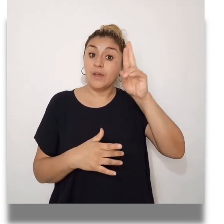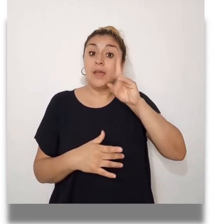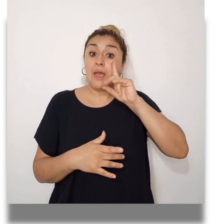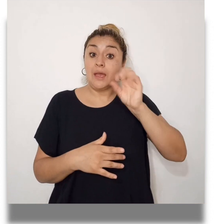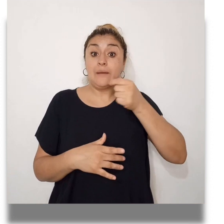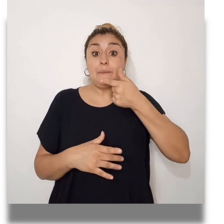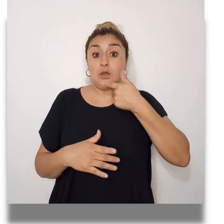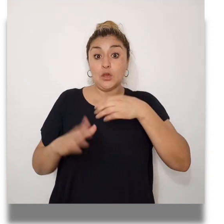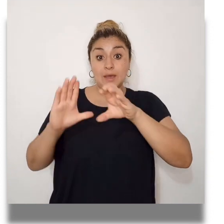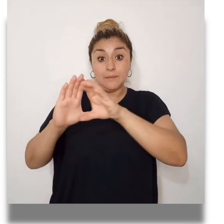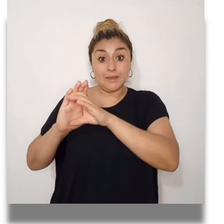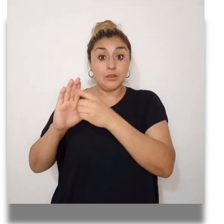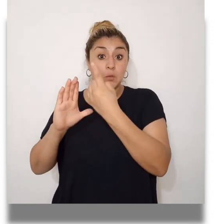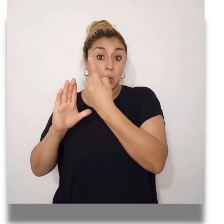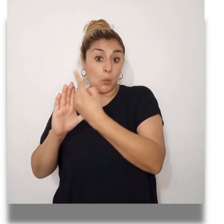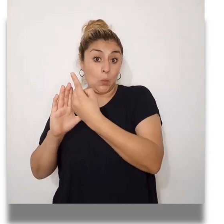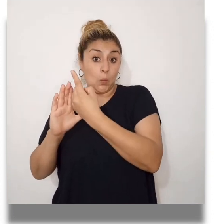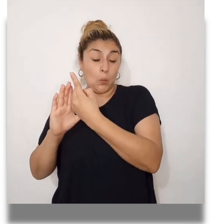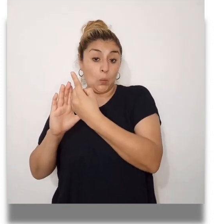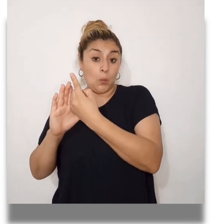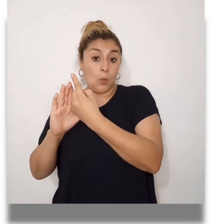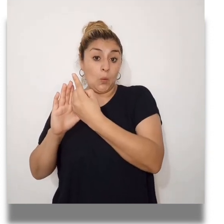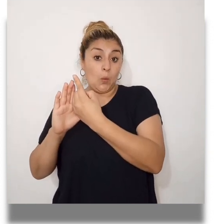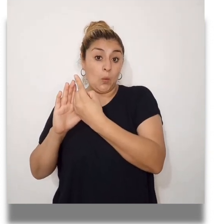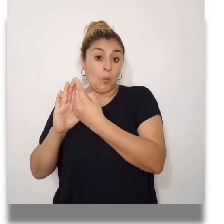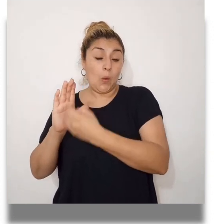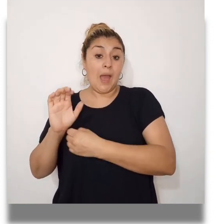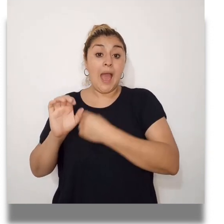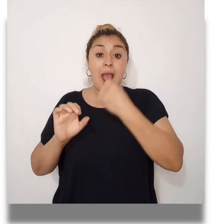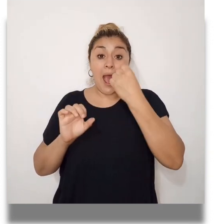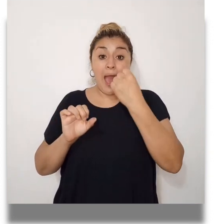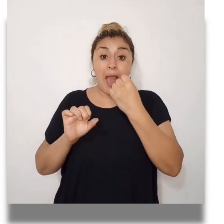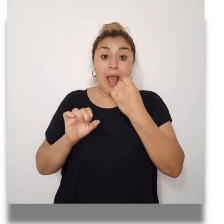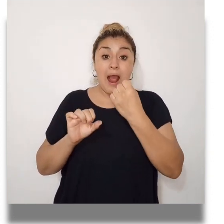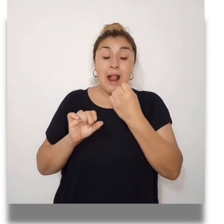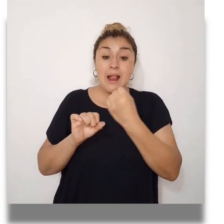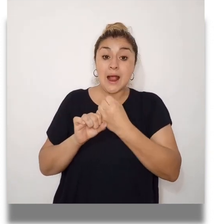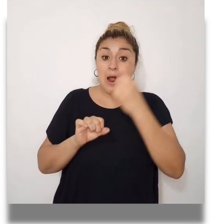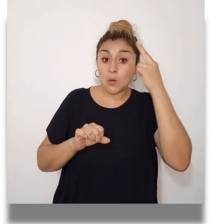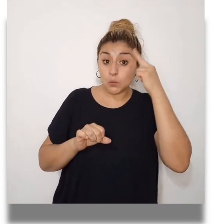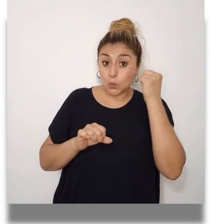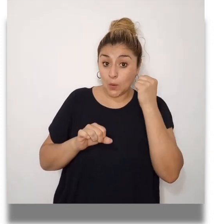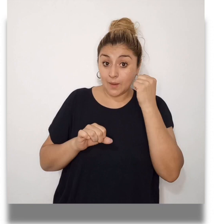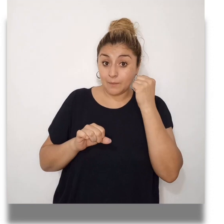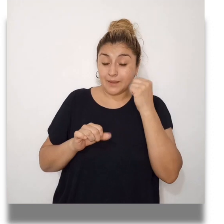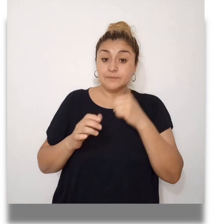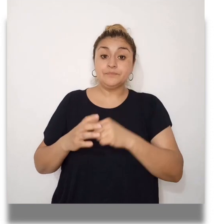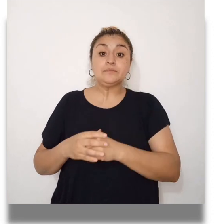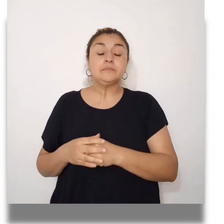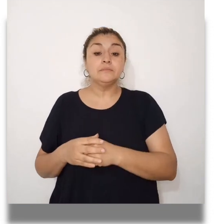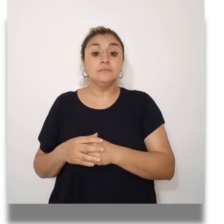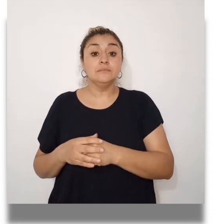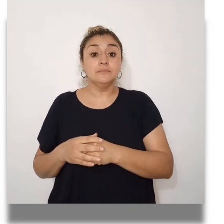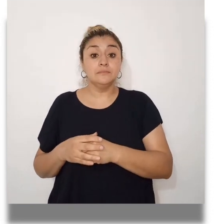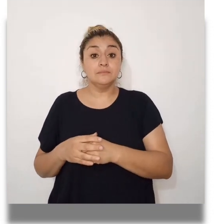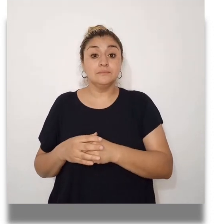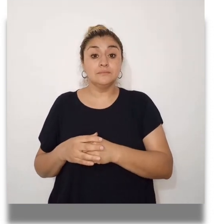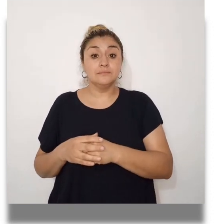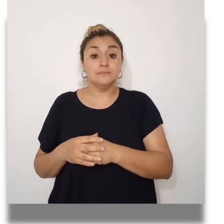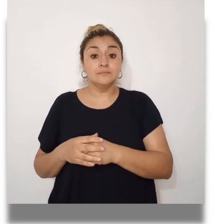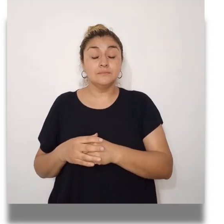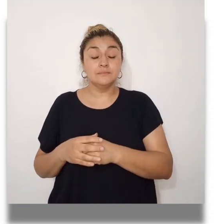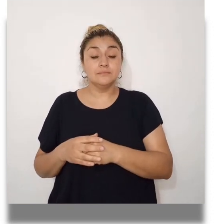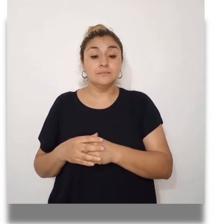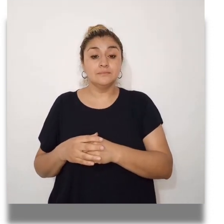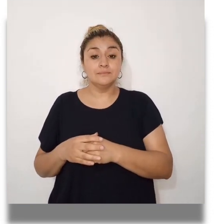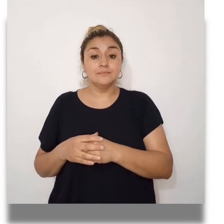capítulo 1 al 9, on trouve un père qui donne conseil et encourage son fils à chercher